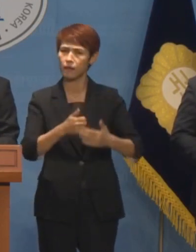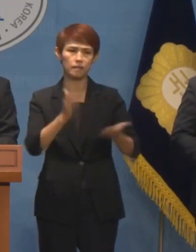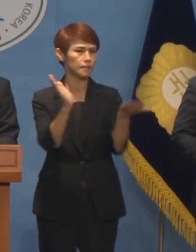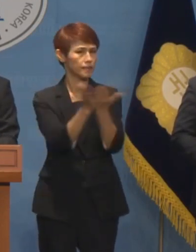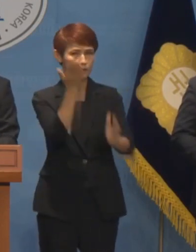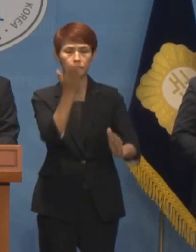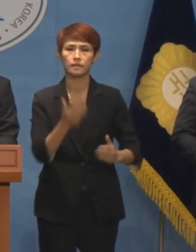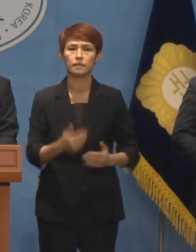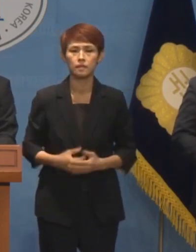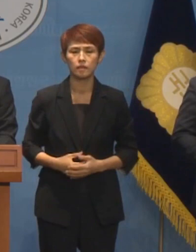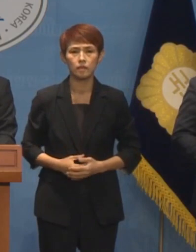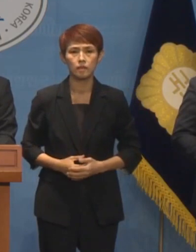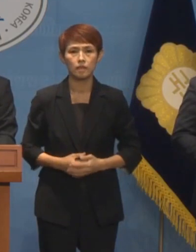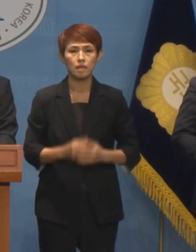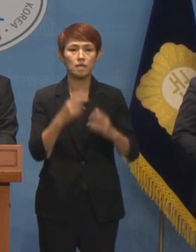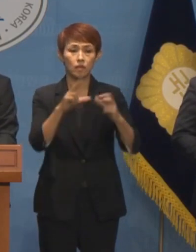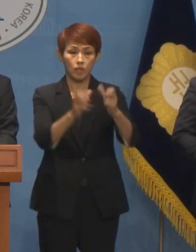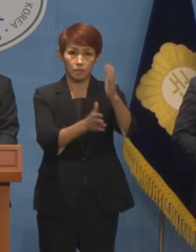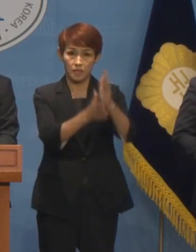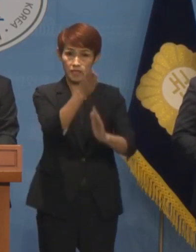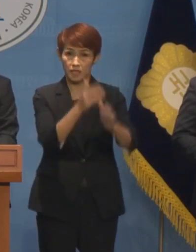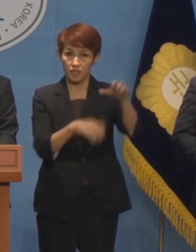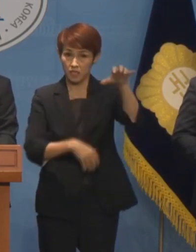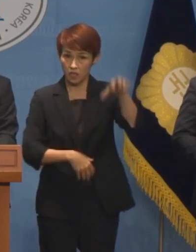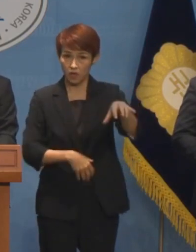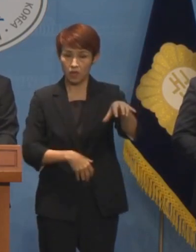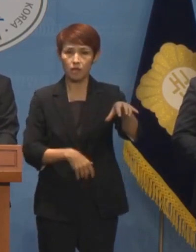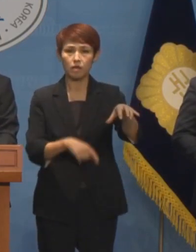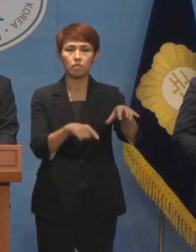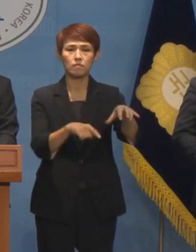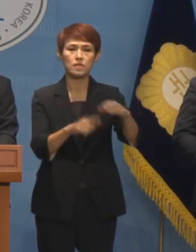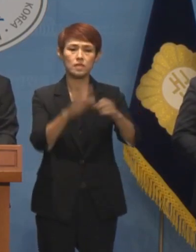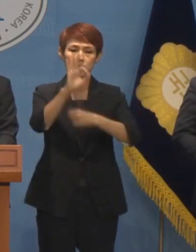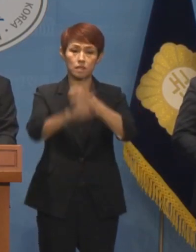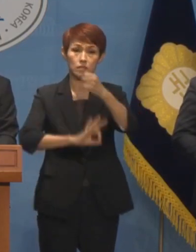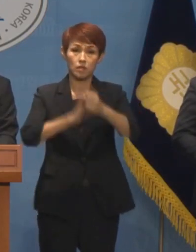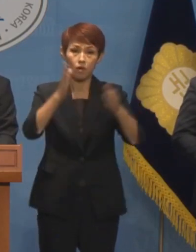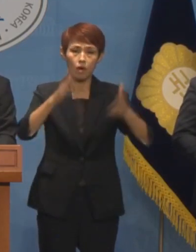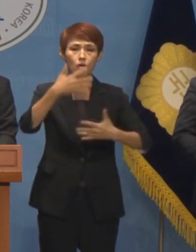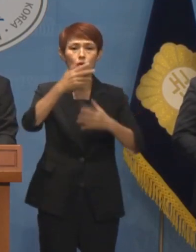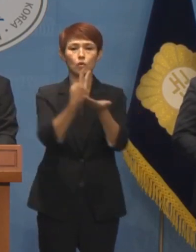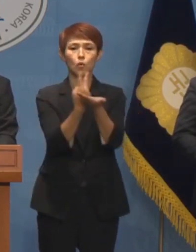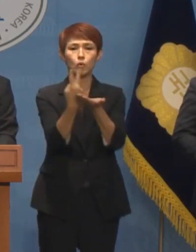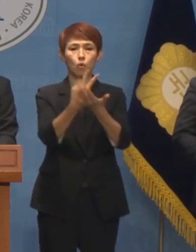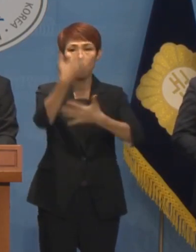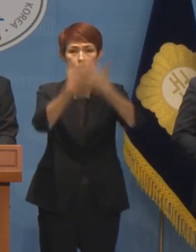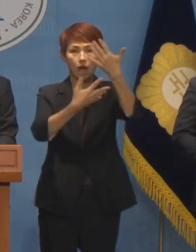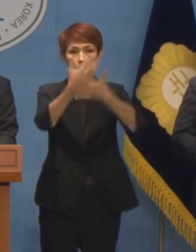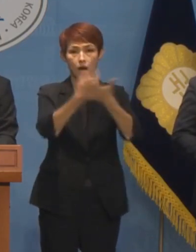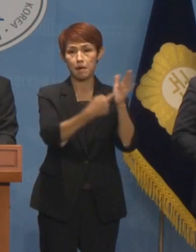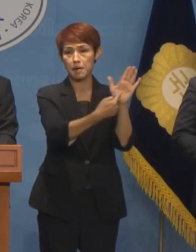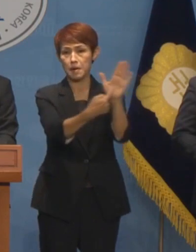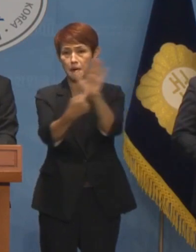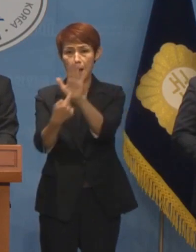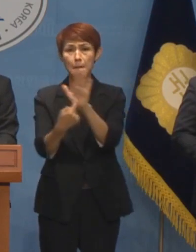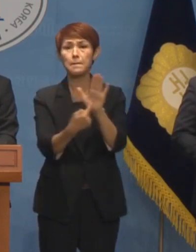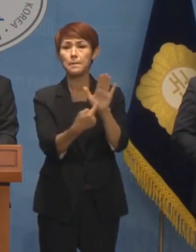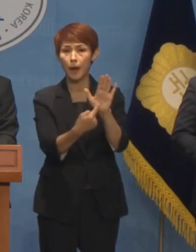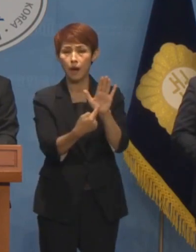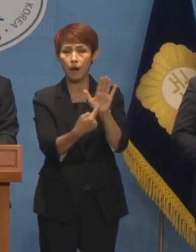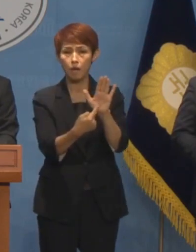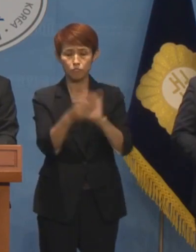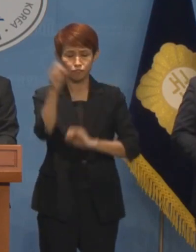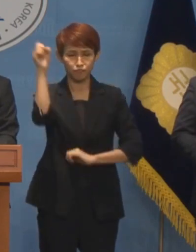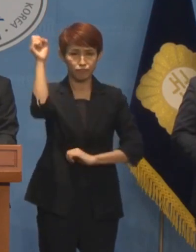부적절합니다. 성남시청이 10여 년간 독도 영상을 송출해왔다는 점을 고려할 때